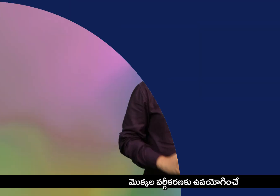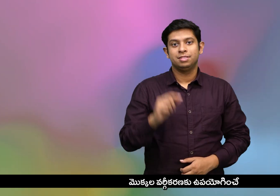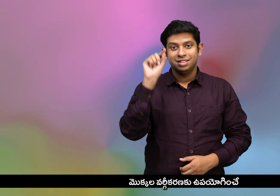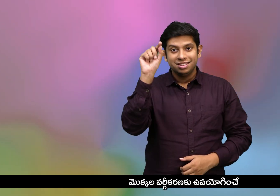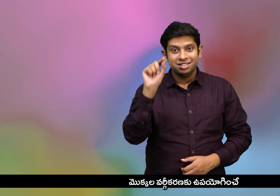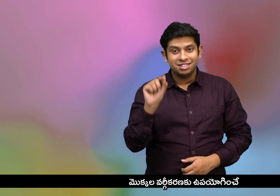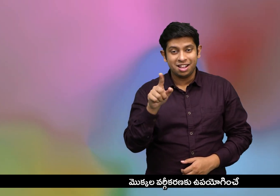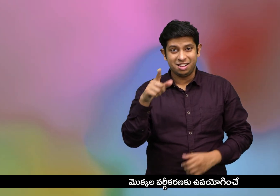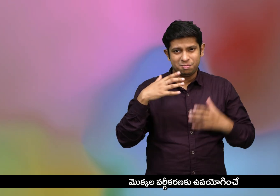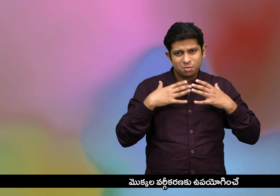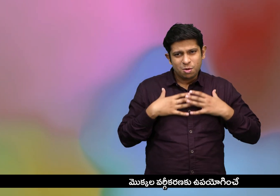మొక్కల వర్గీకరణకు ఉపయోగించే